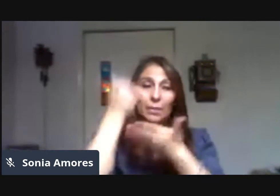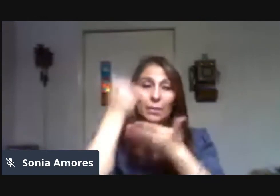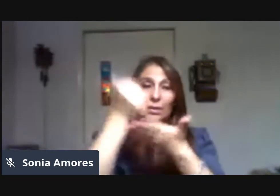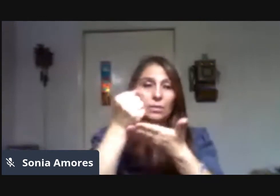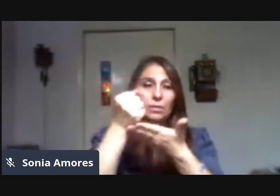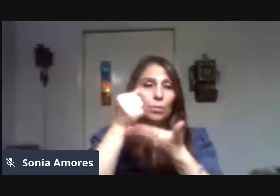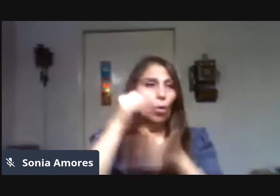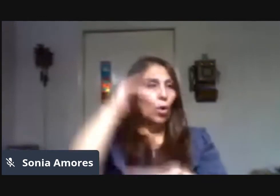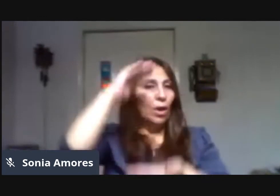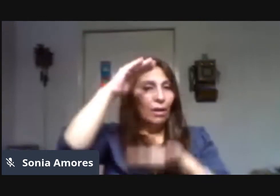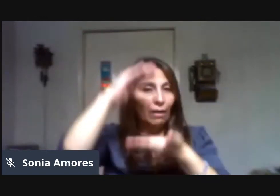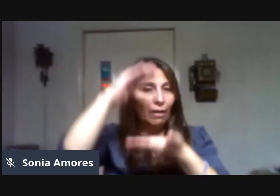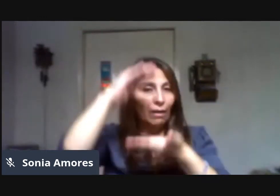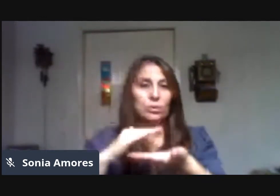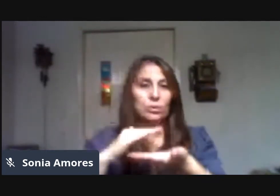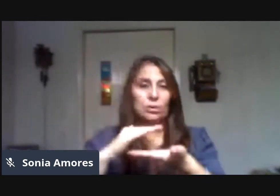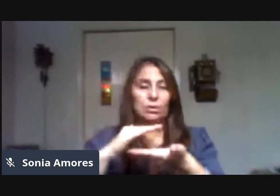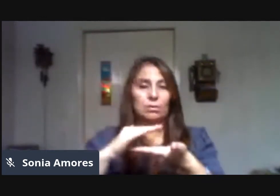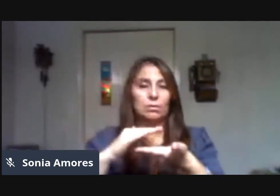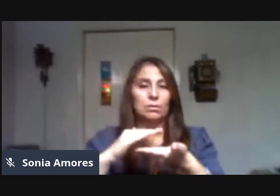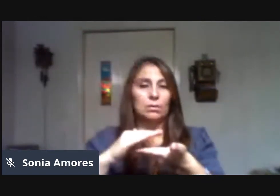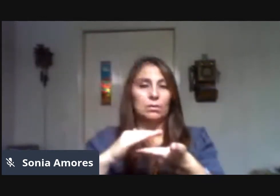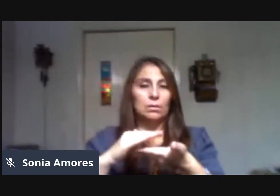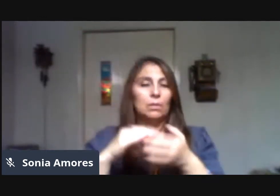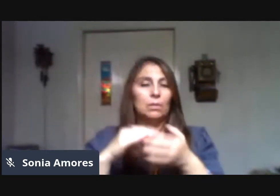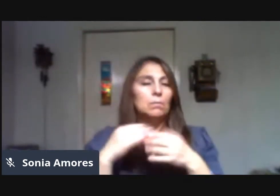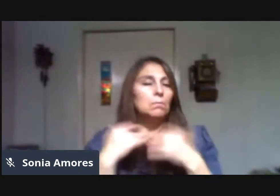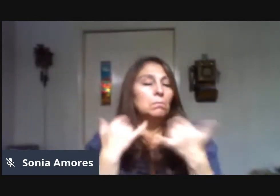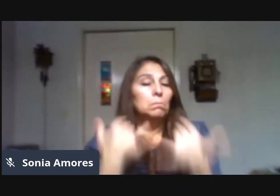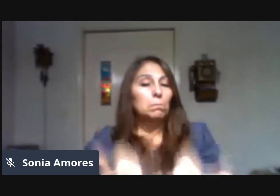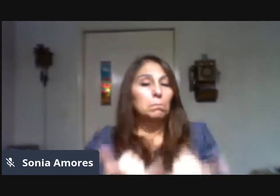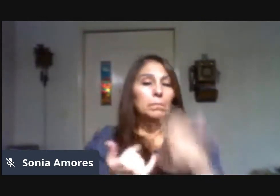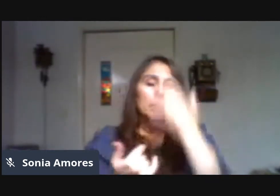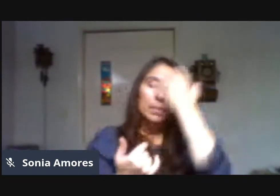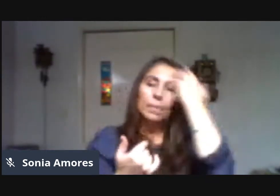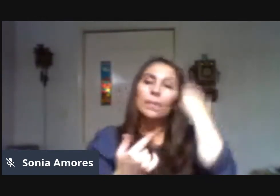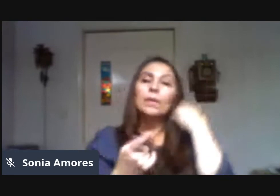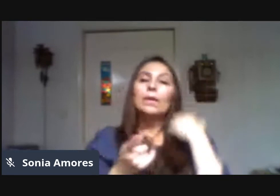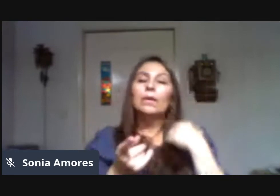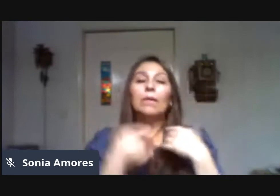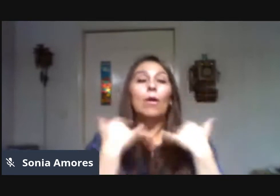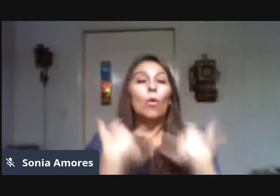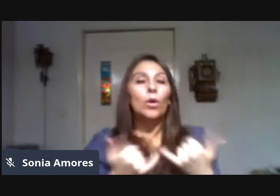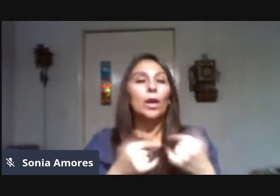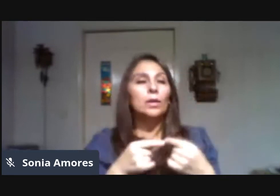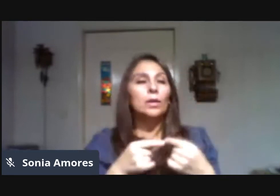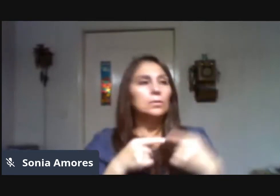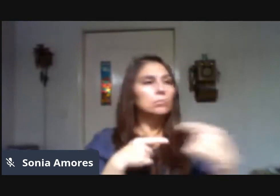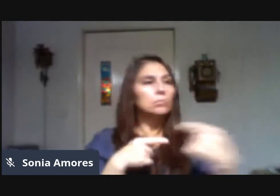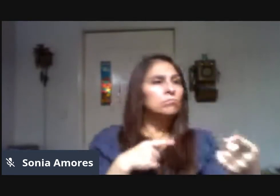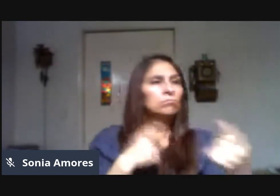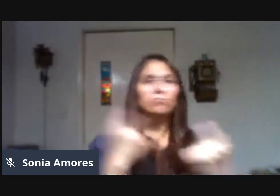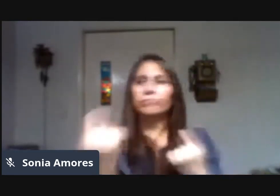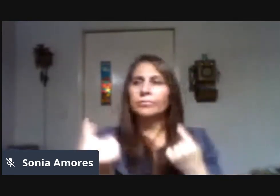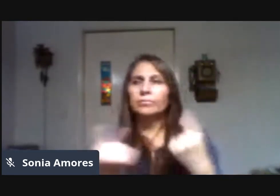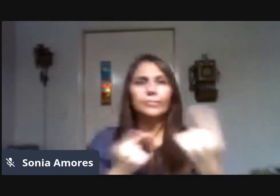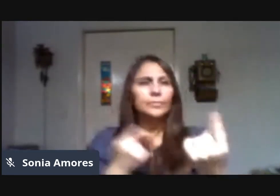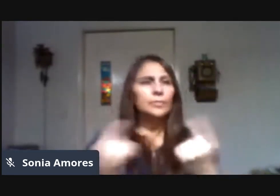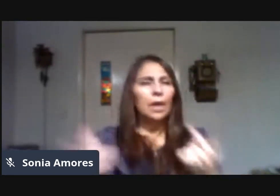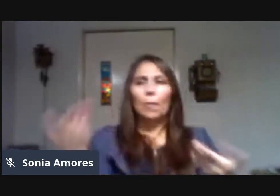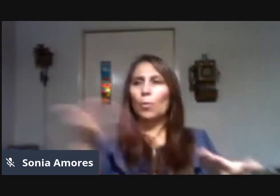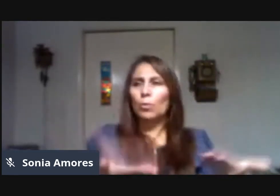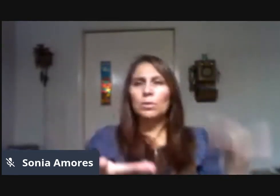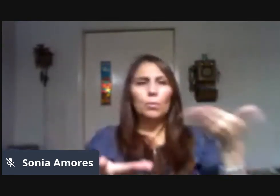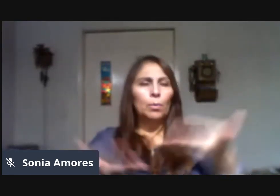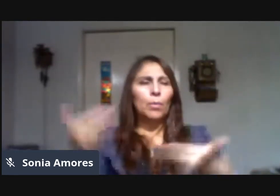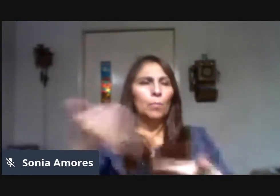que en este momento la puja que hay por hacer que, por ejemplo, la salud sea la que esté